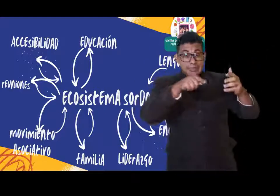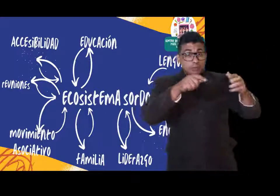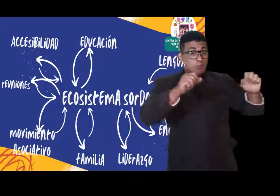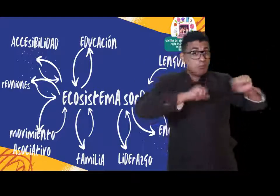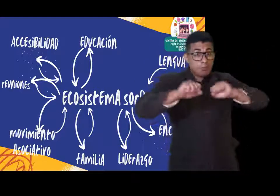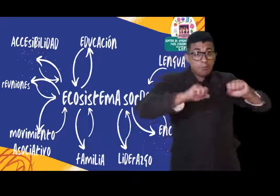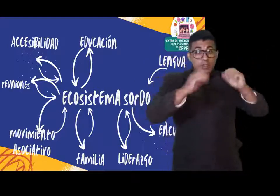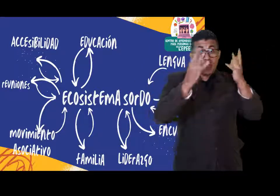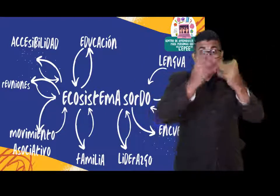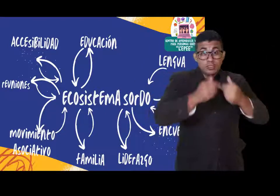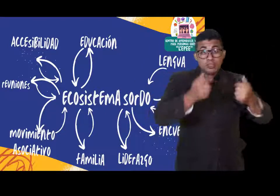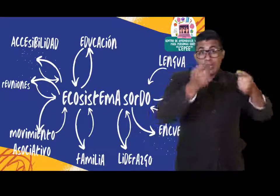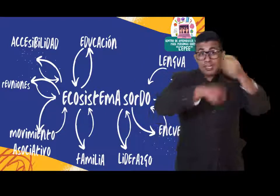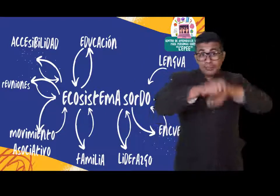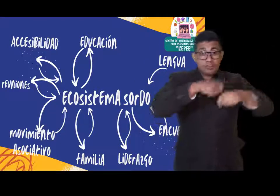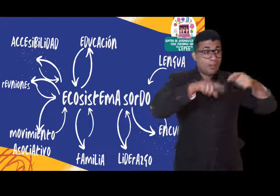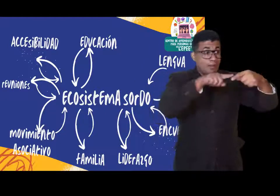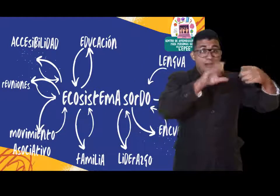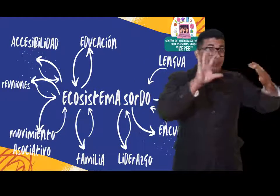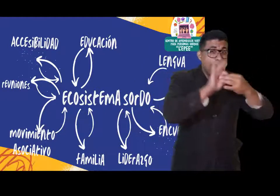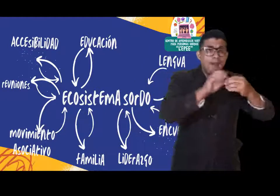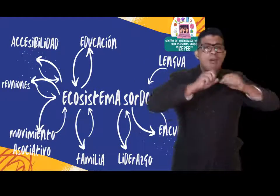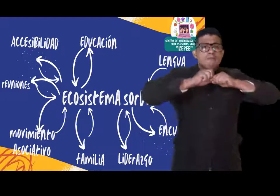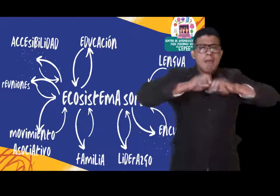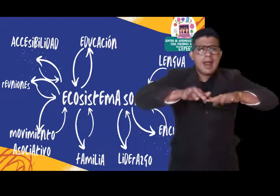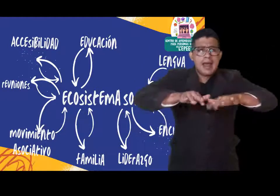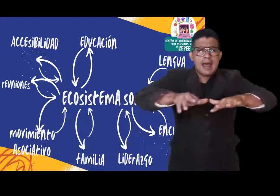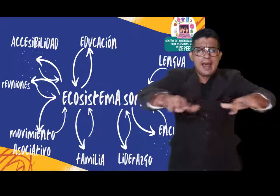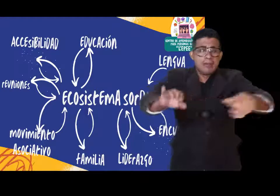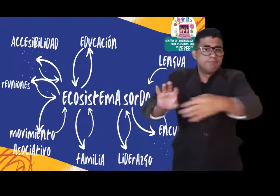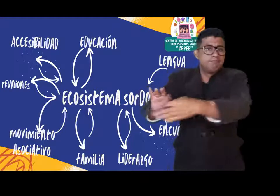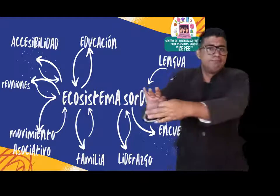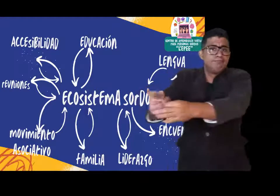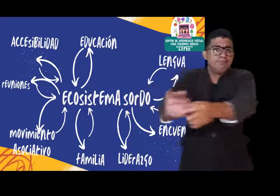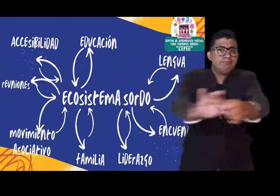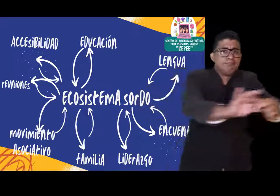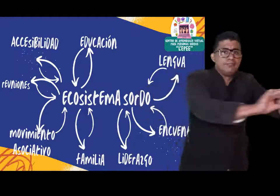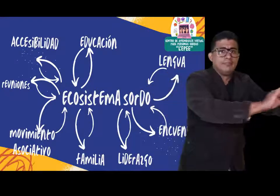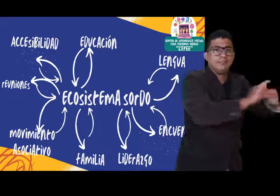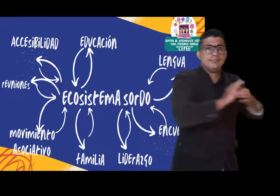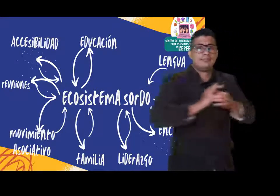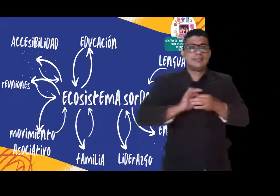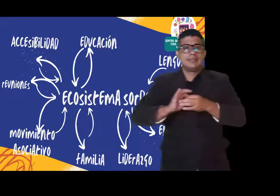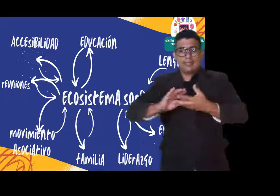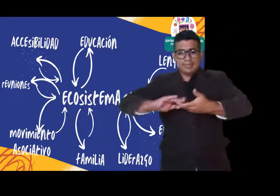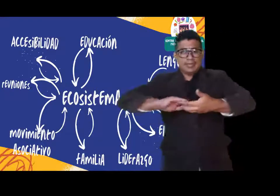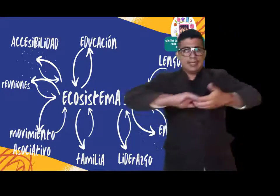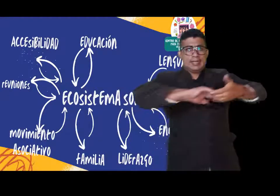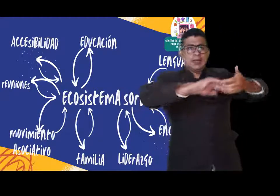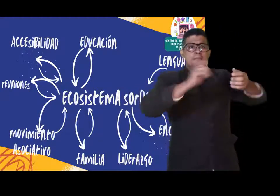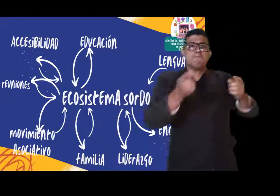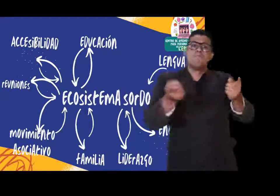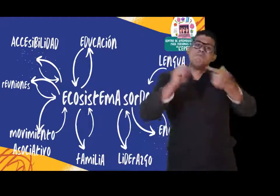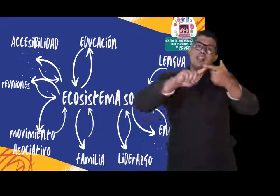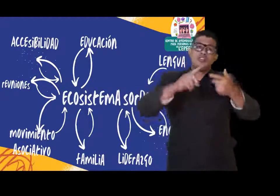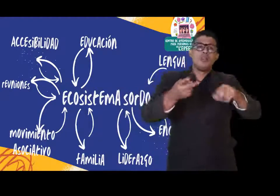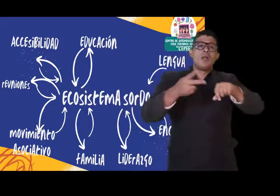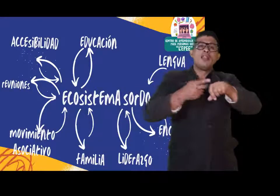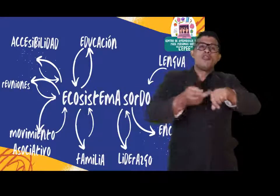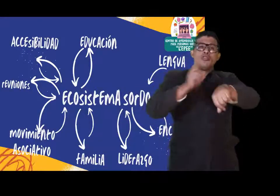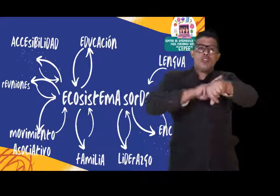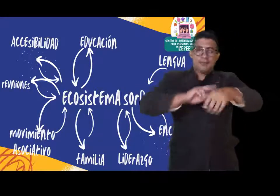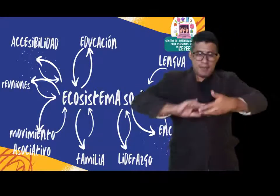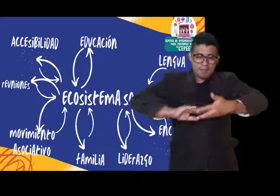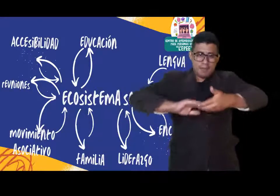más se ve con claridad el tema del ecosistema sordo, porque hay una necesidad de relaciones,